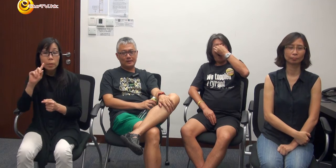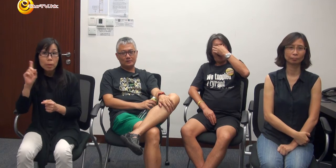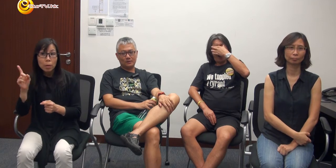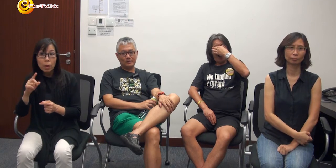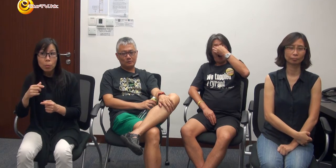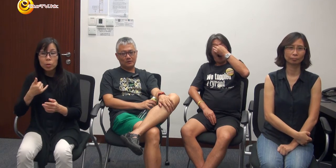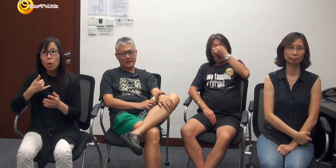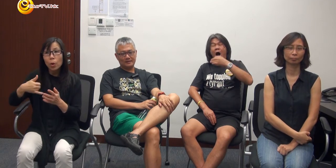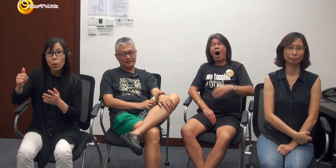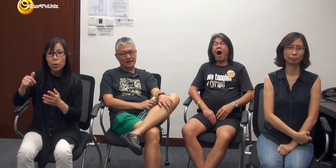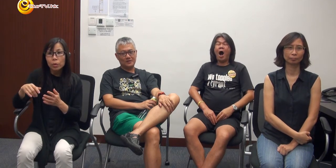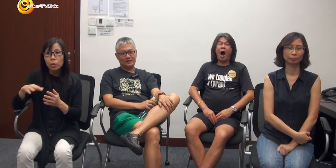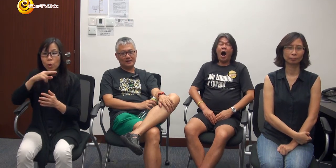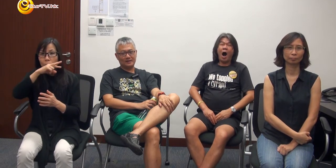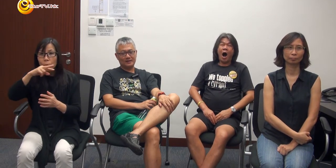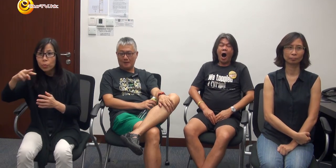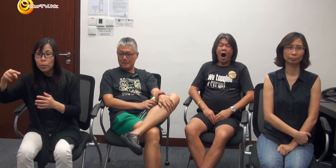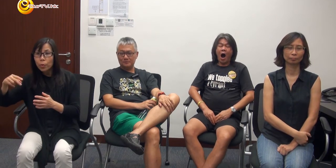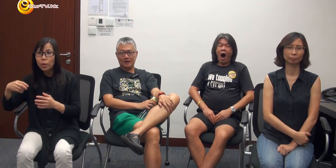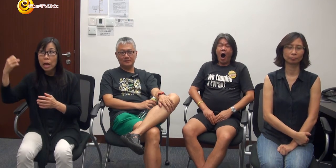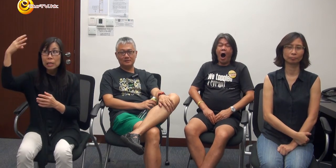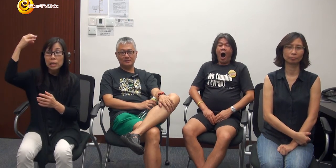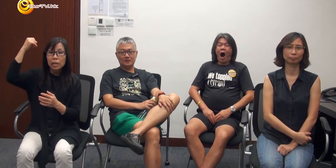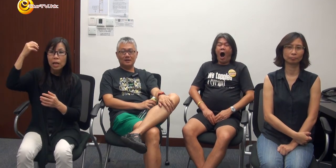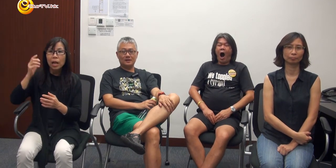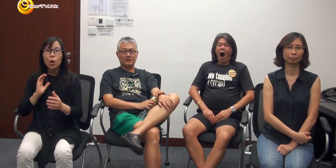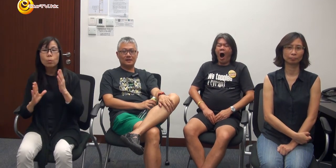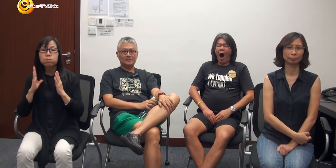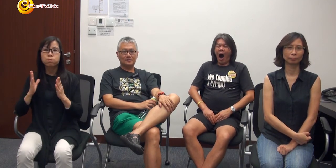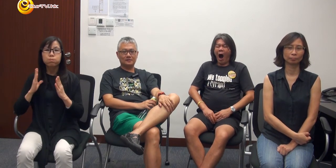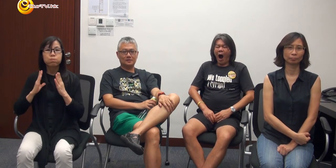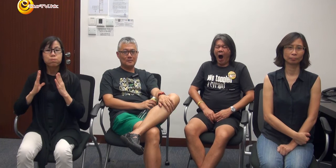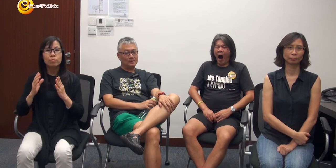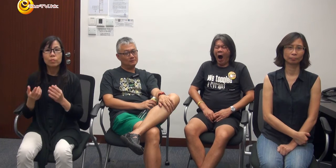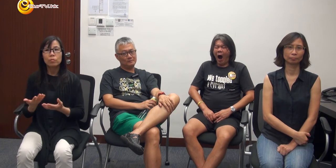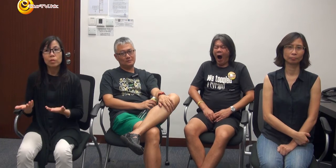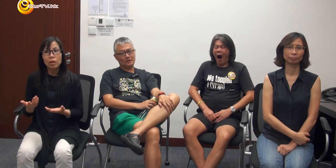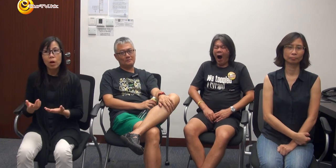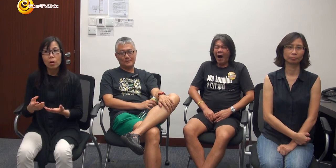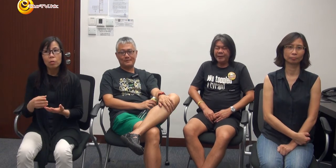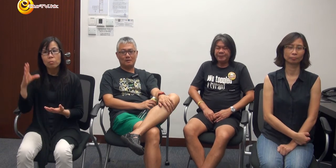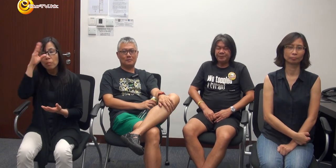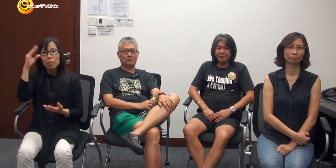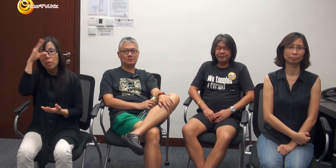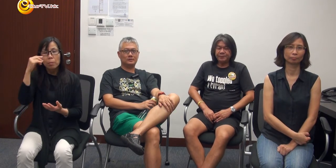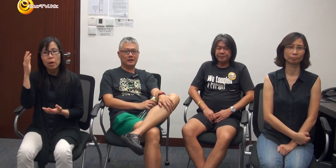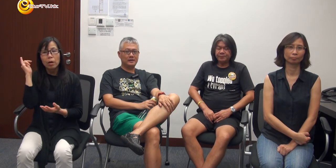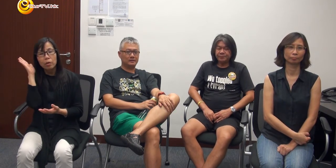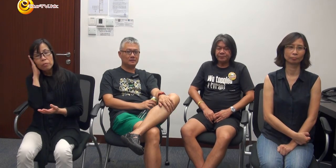厘島游水啊、曬太陽啊？係咪咁嘆咧？定係其實佢晚晚都瞓唔著，晚晚發噩夢，有一日